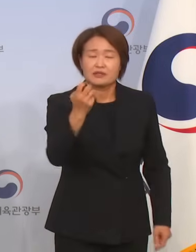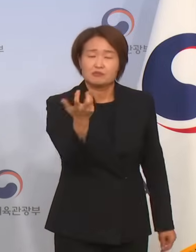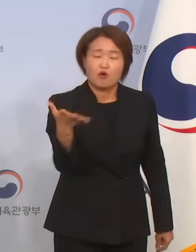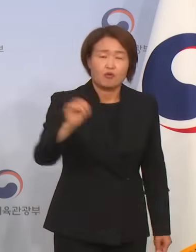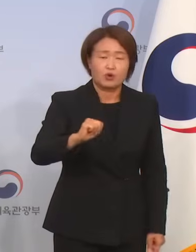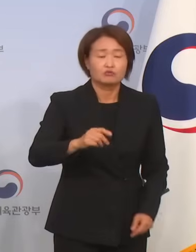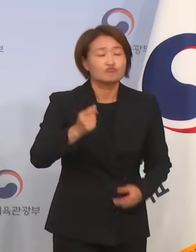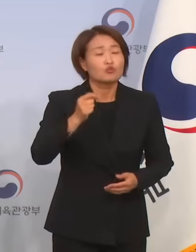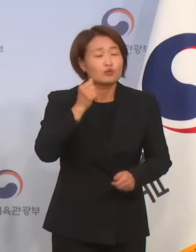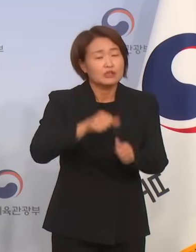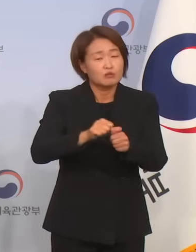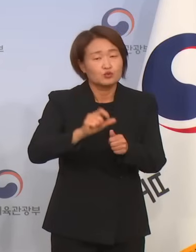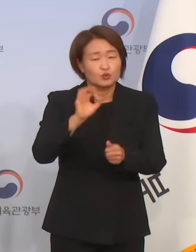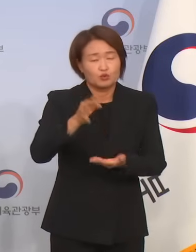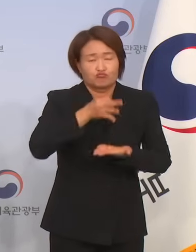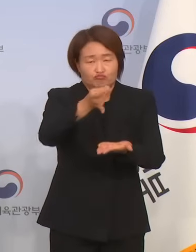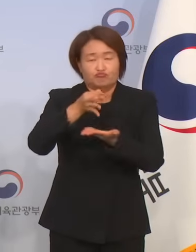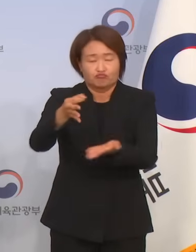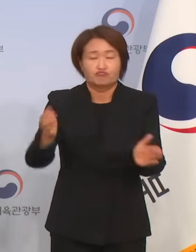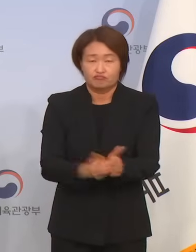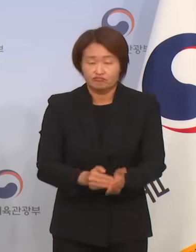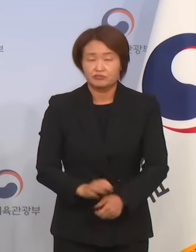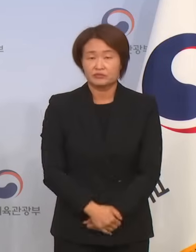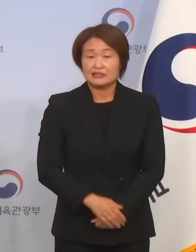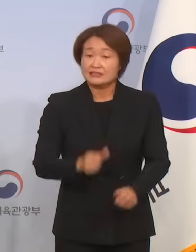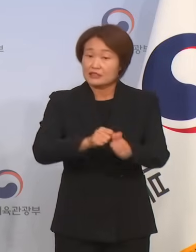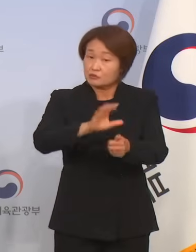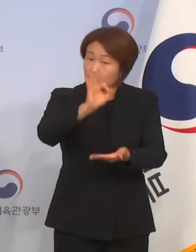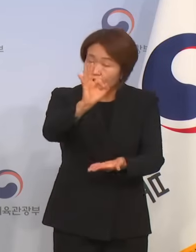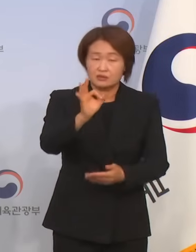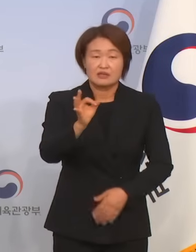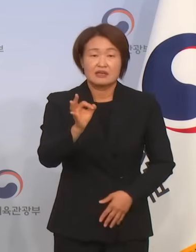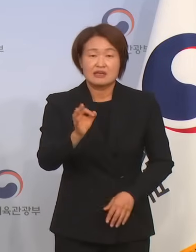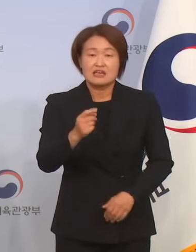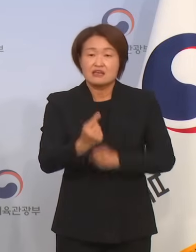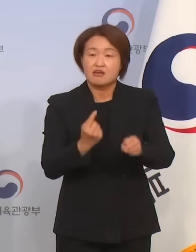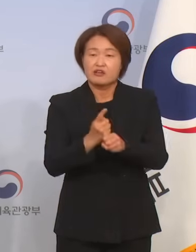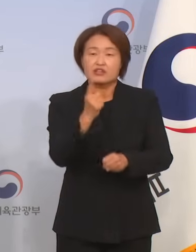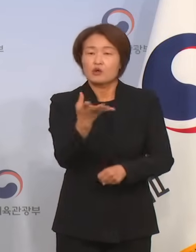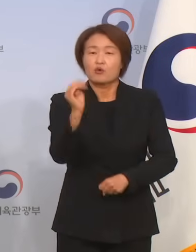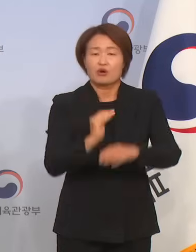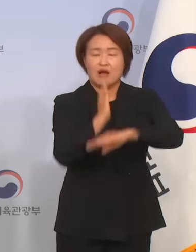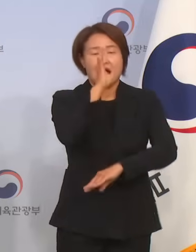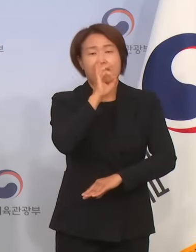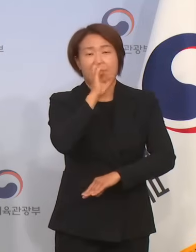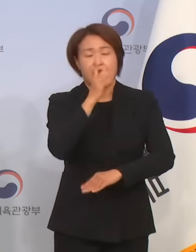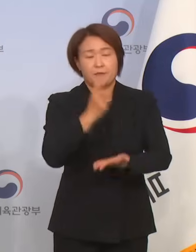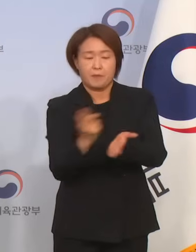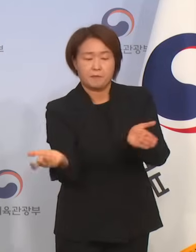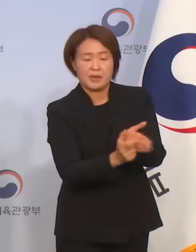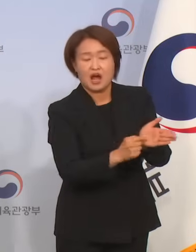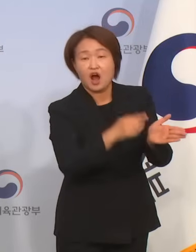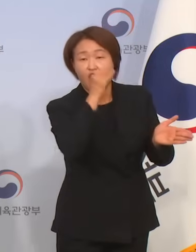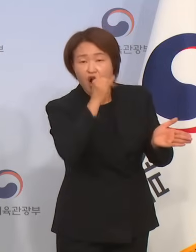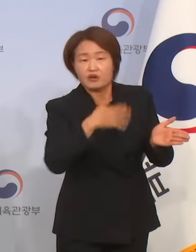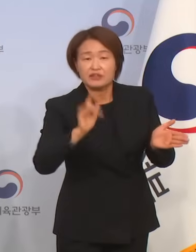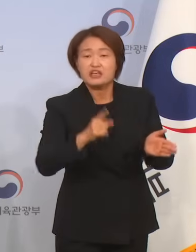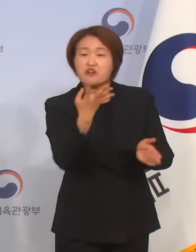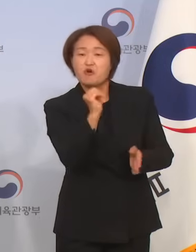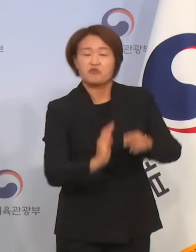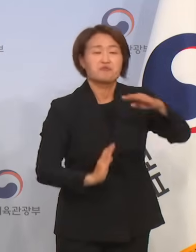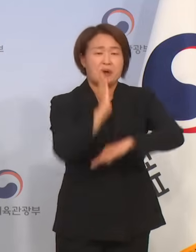자문료를 지급하였습니다. 그리고 자문료는 연 1억 원을 초과할 수 없도록 규정되어 있는데도 이를